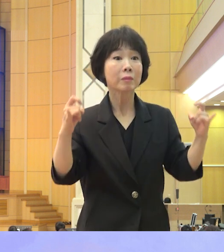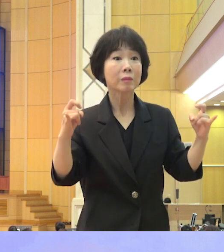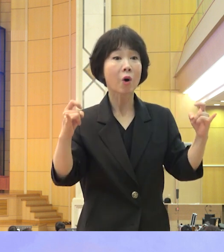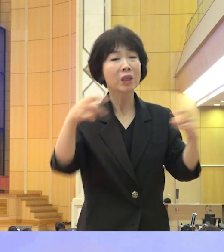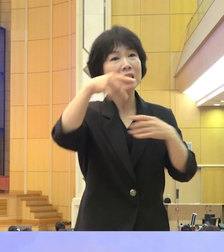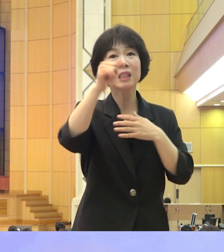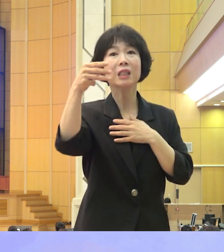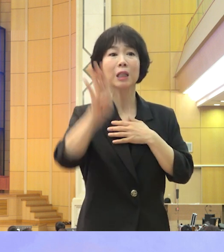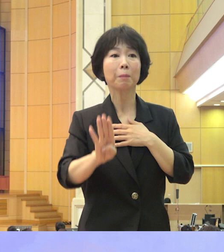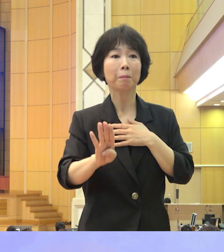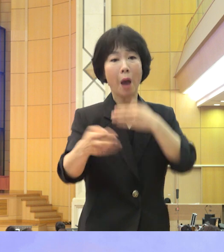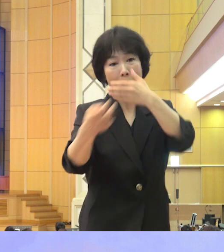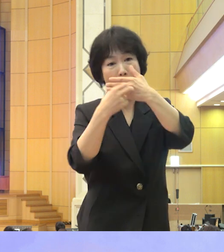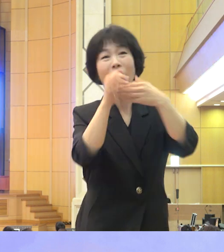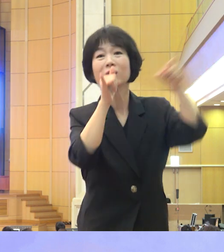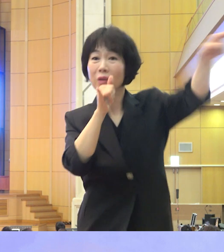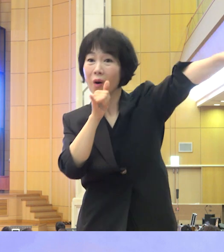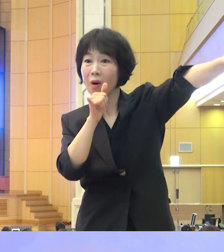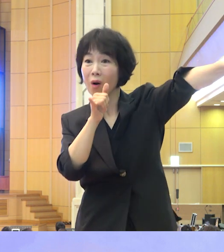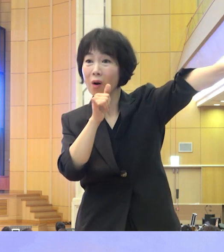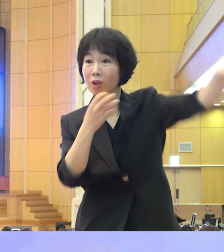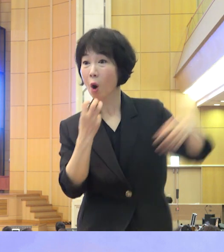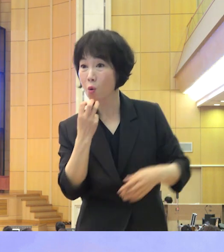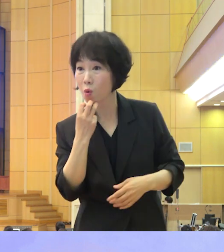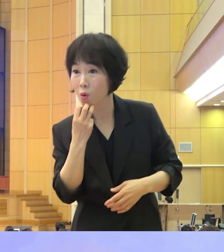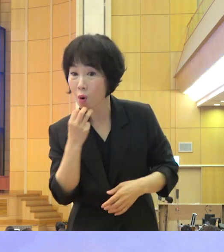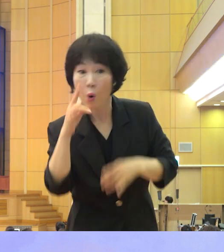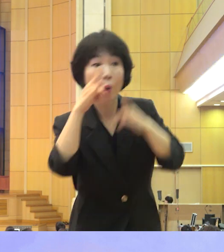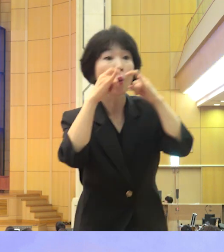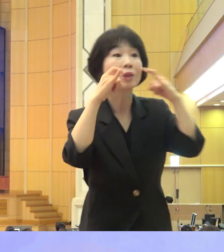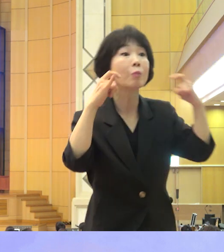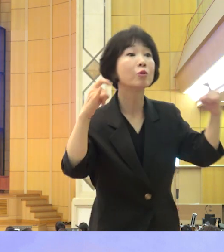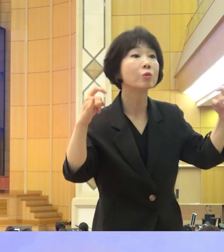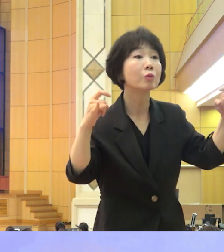시립병원이 있습니다. 동부시립병원이 있습니다. 요즘은 모르겠어요.